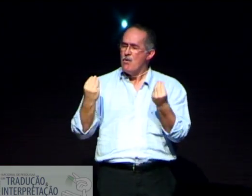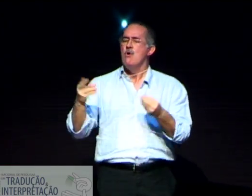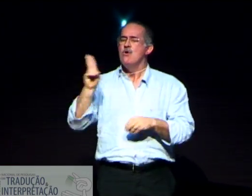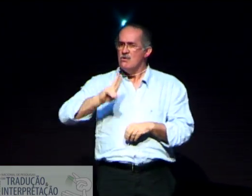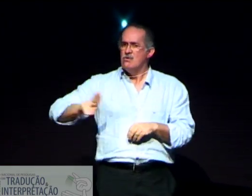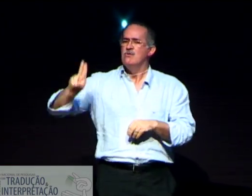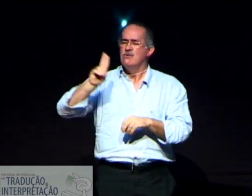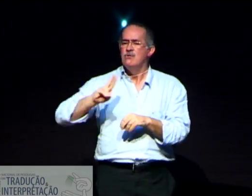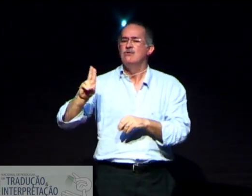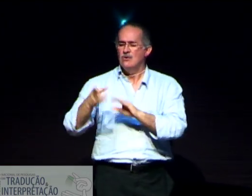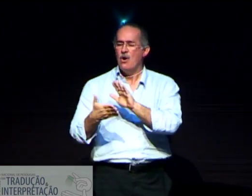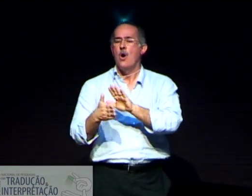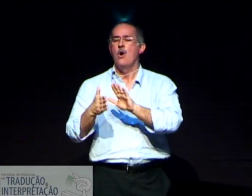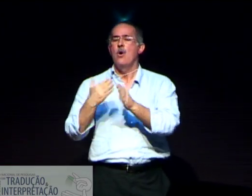esses aplicativos.